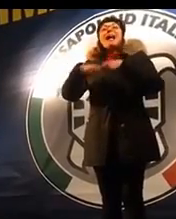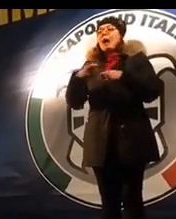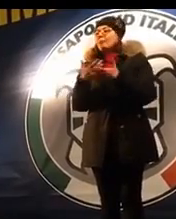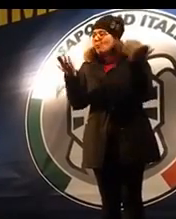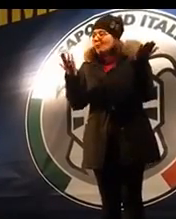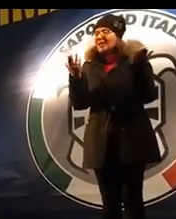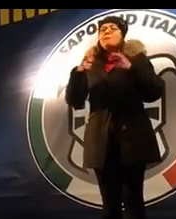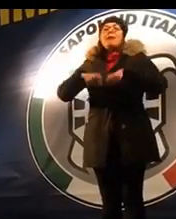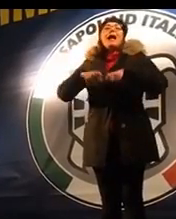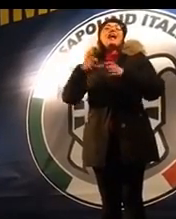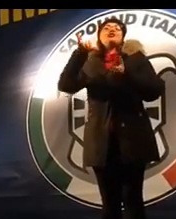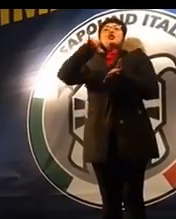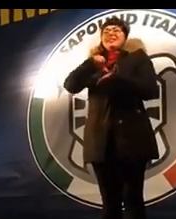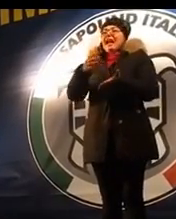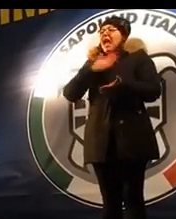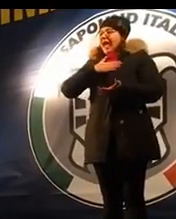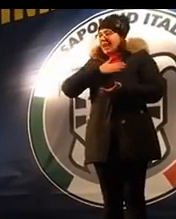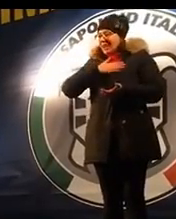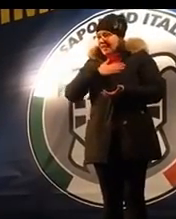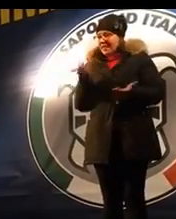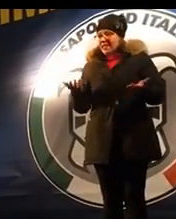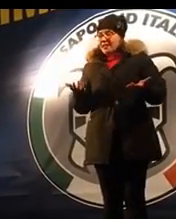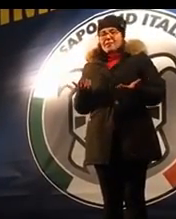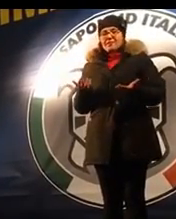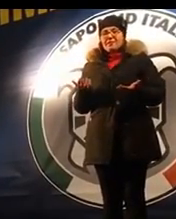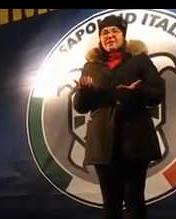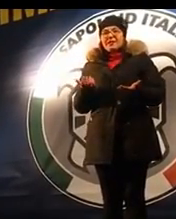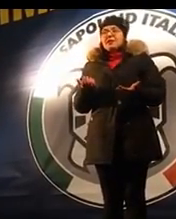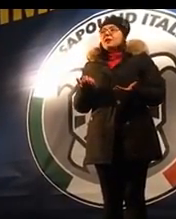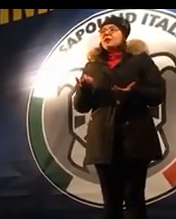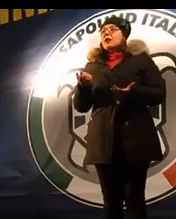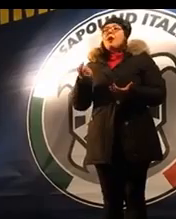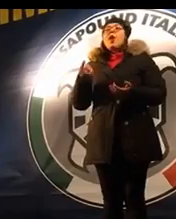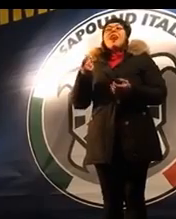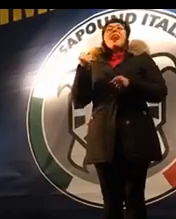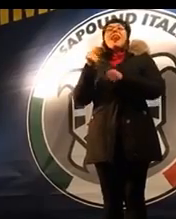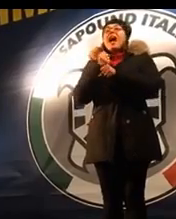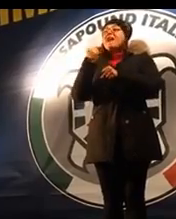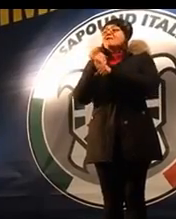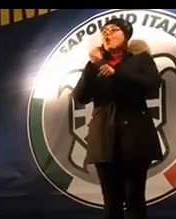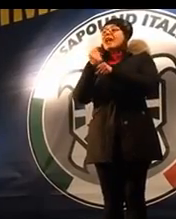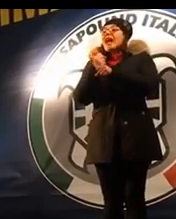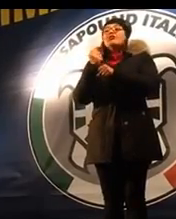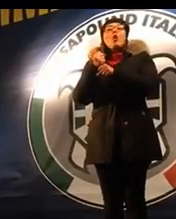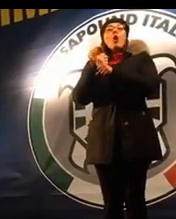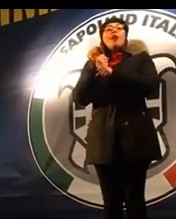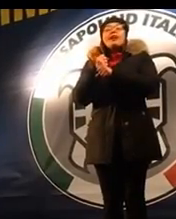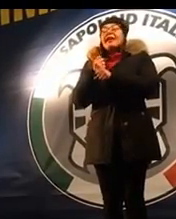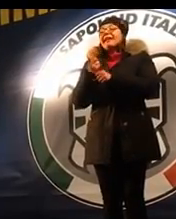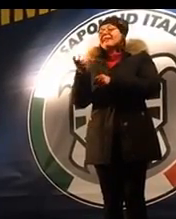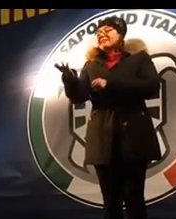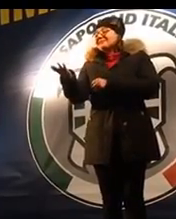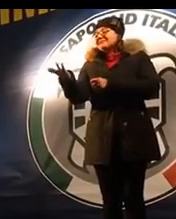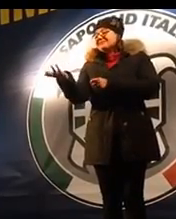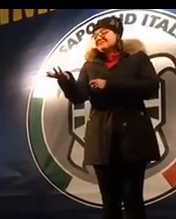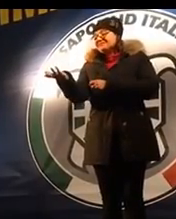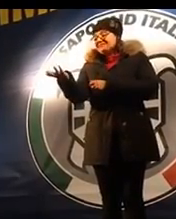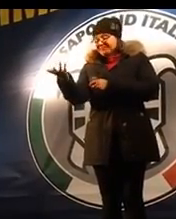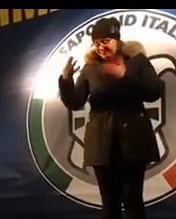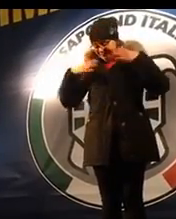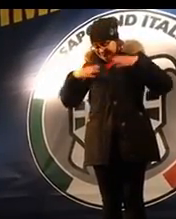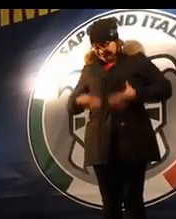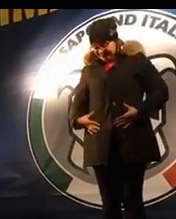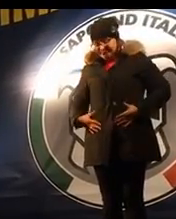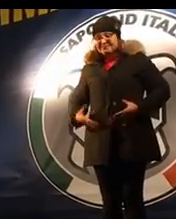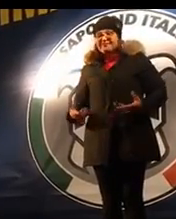che non venga più considerato un lavoratore, un povero ragazzo a cui è stata messa una tuta fosforescente e sta